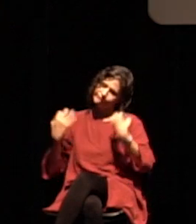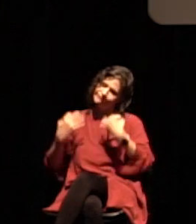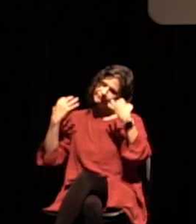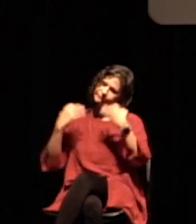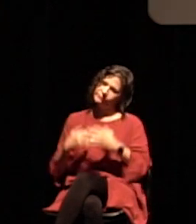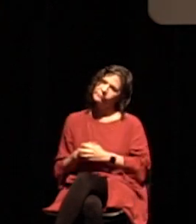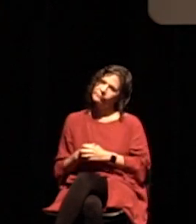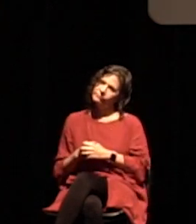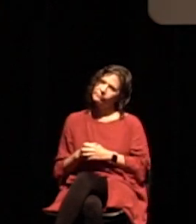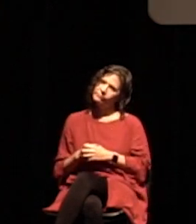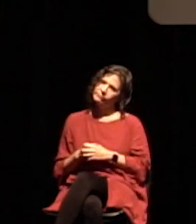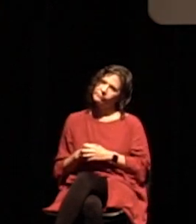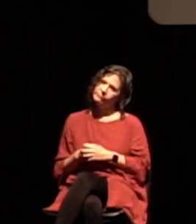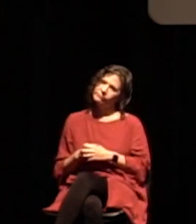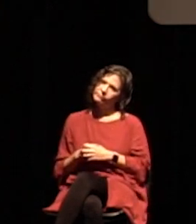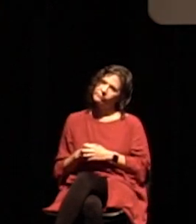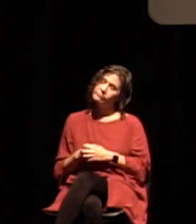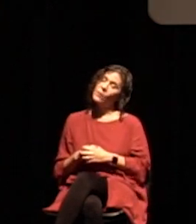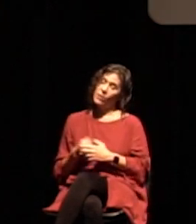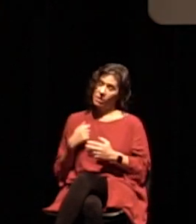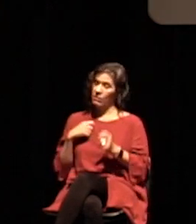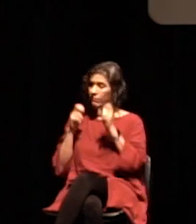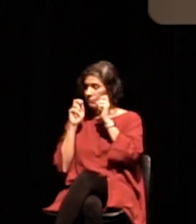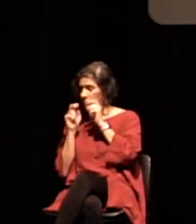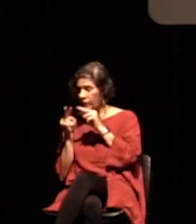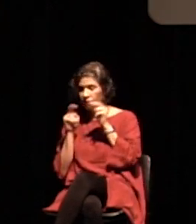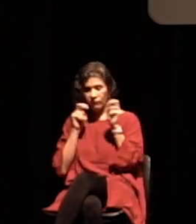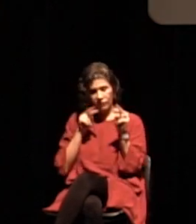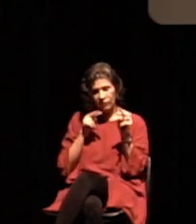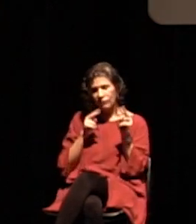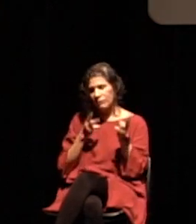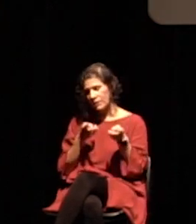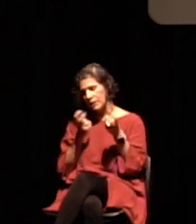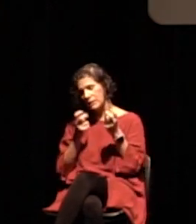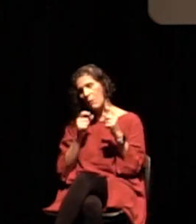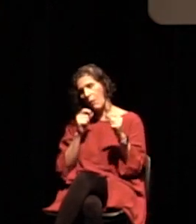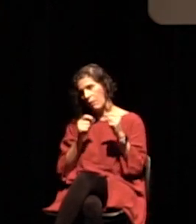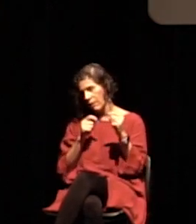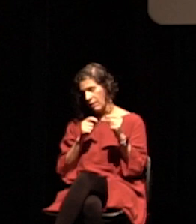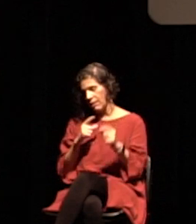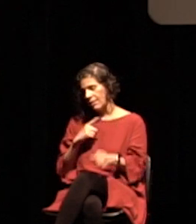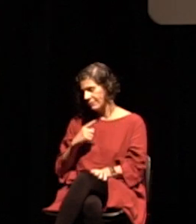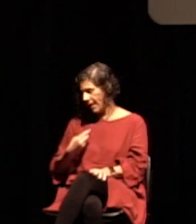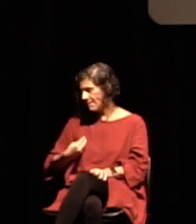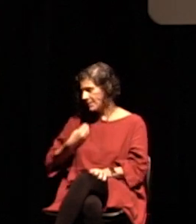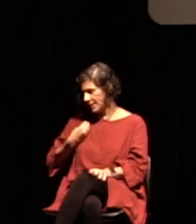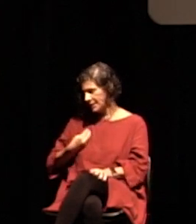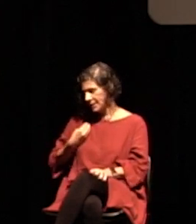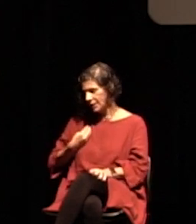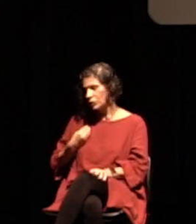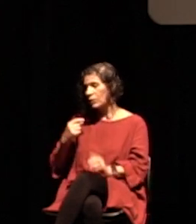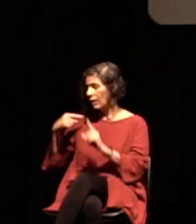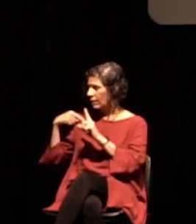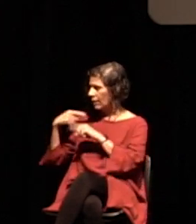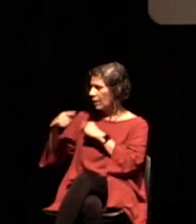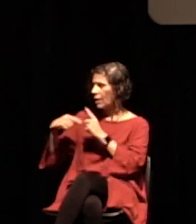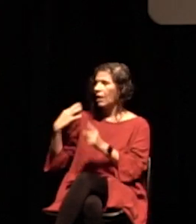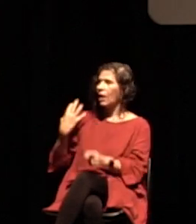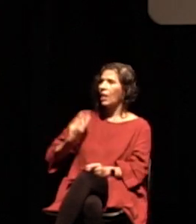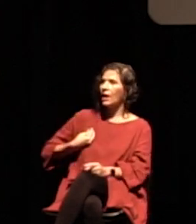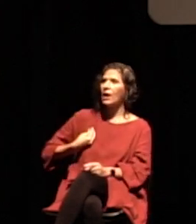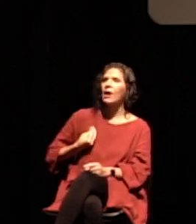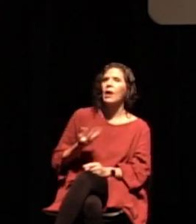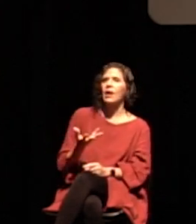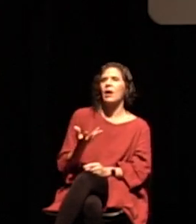vejo, está presente um legado brasileiro, que é o do neoconcretismo,